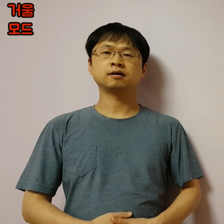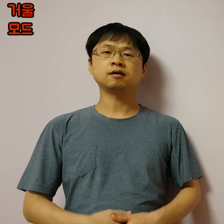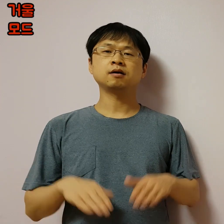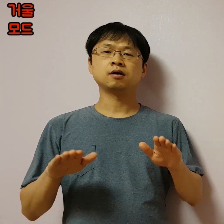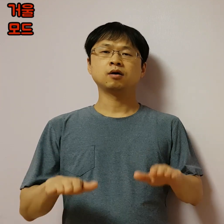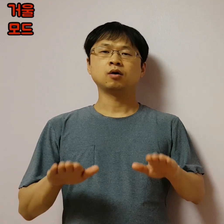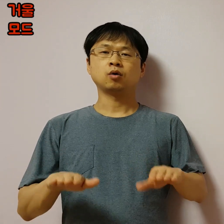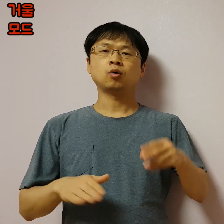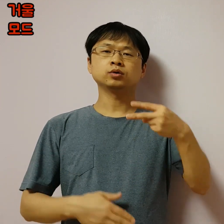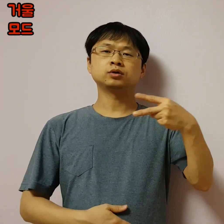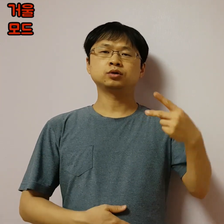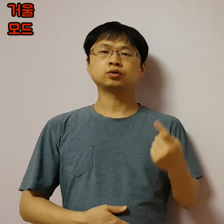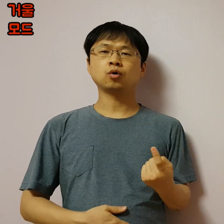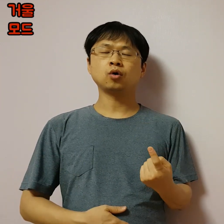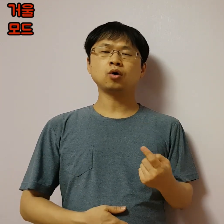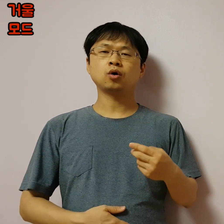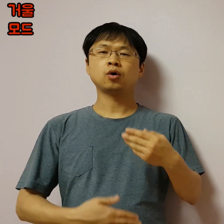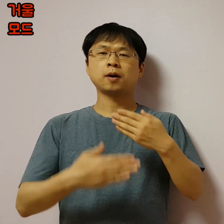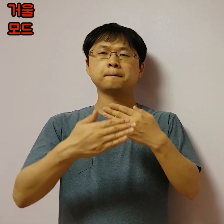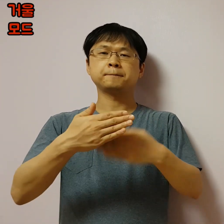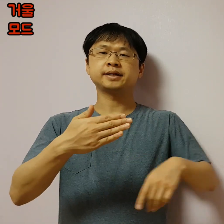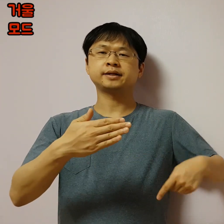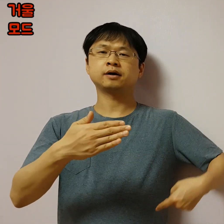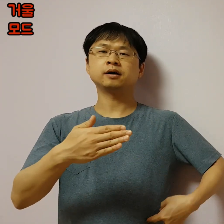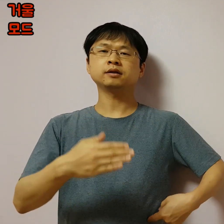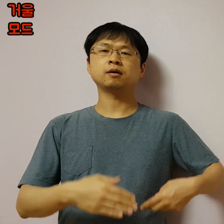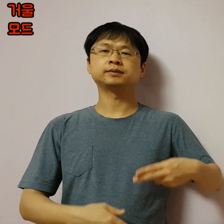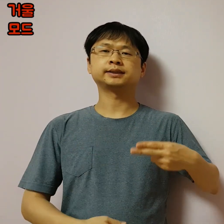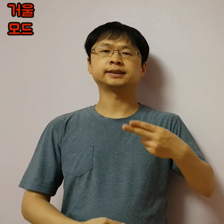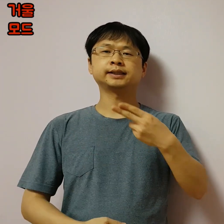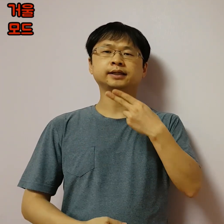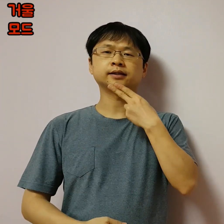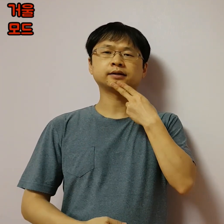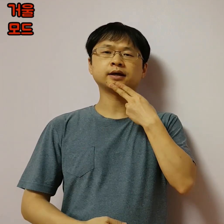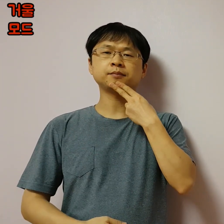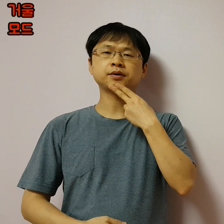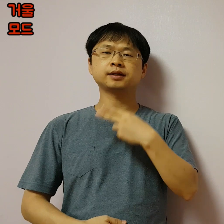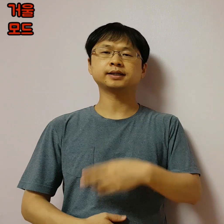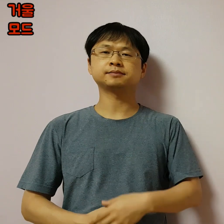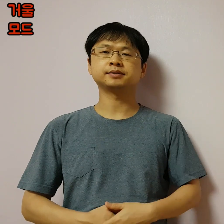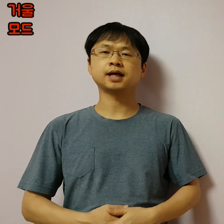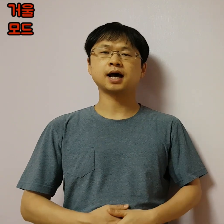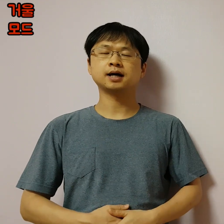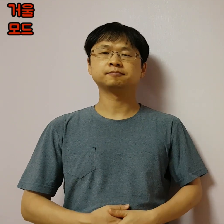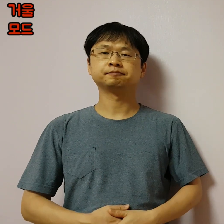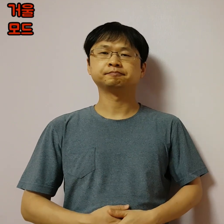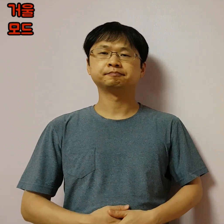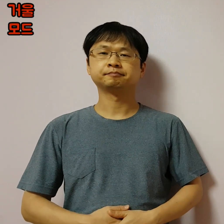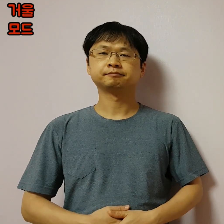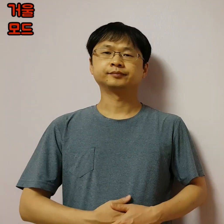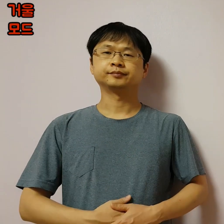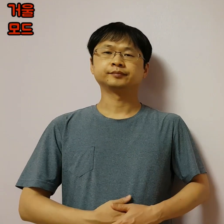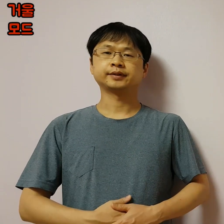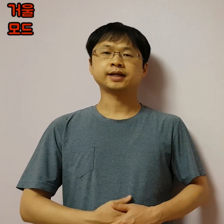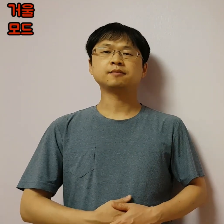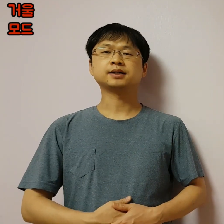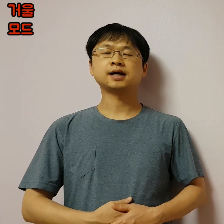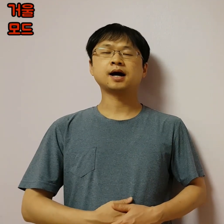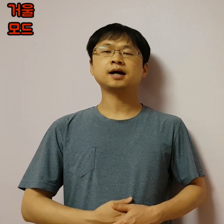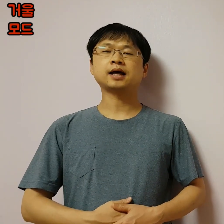그래서 오늘도 미련 없이 이렇게 표현하였습니다. 다음 가사